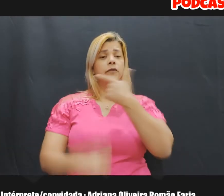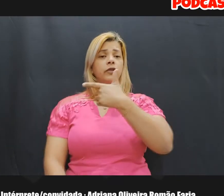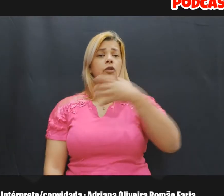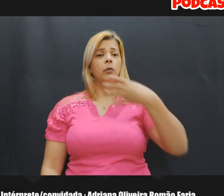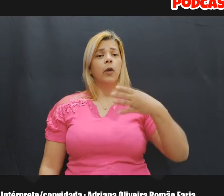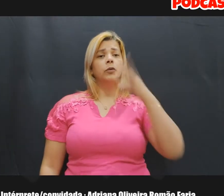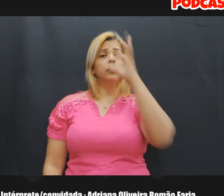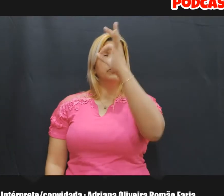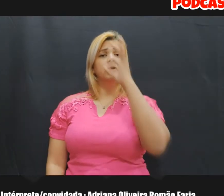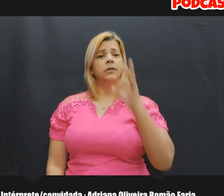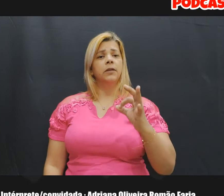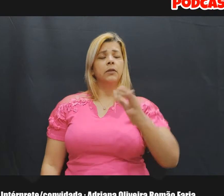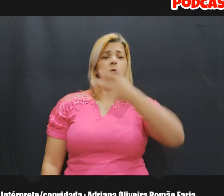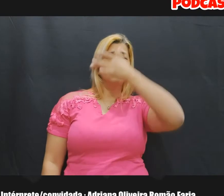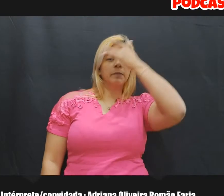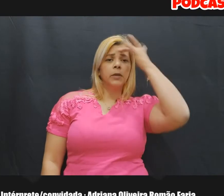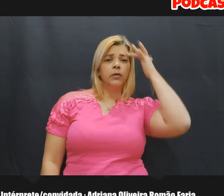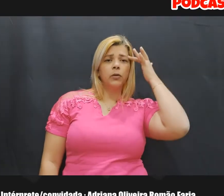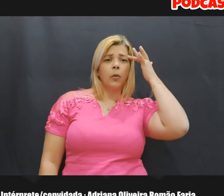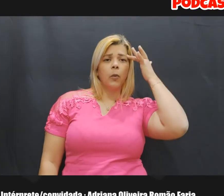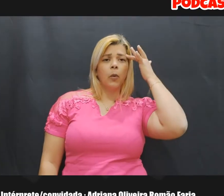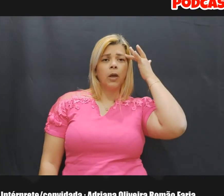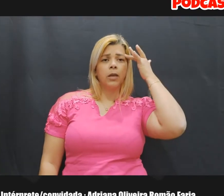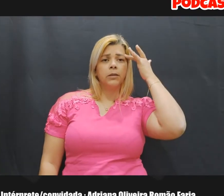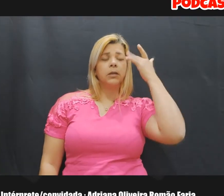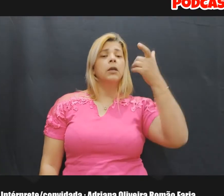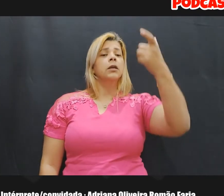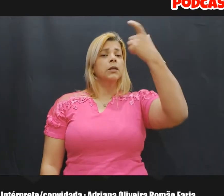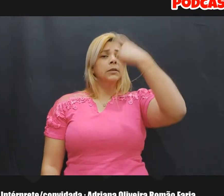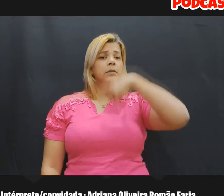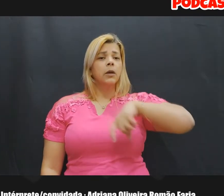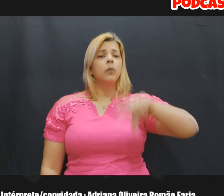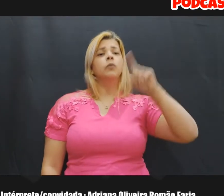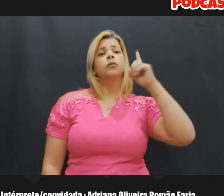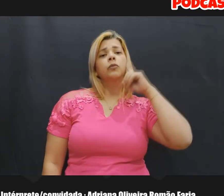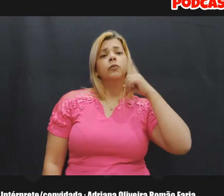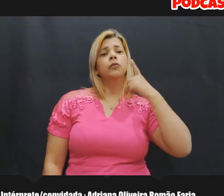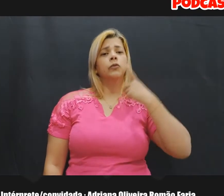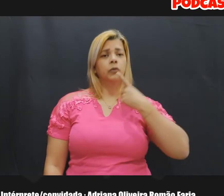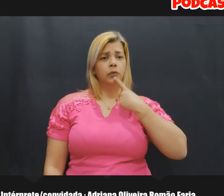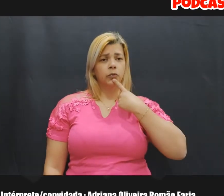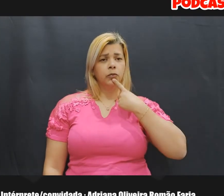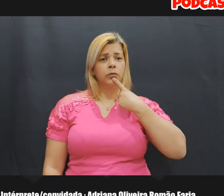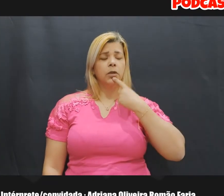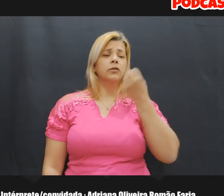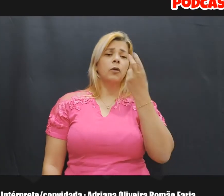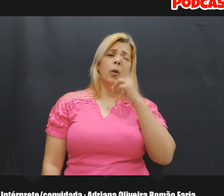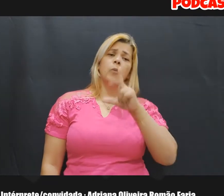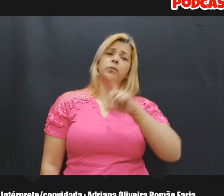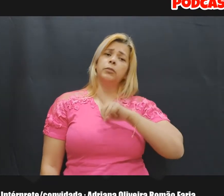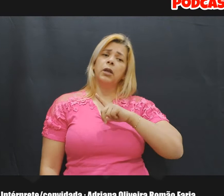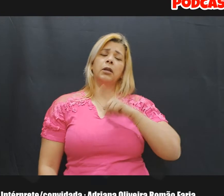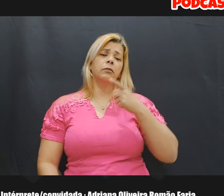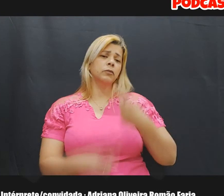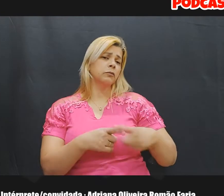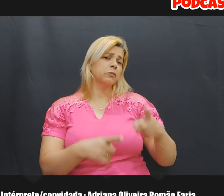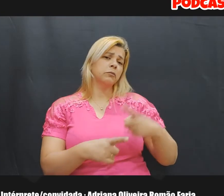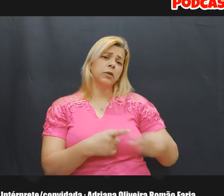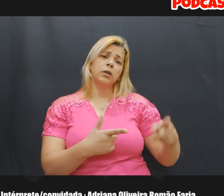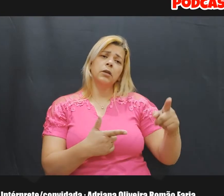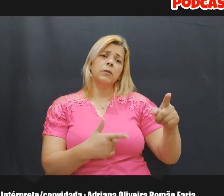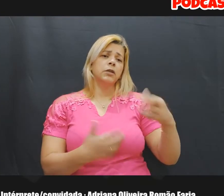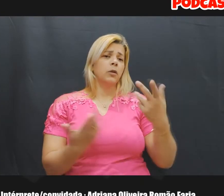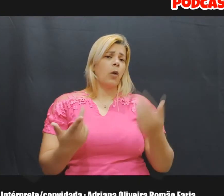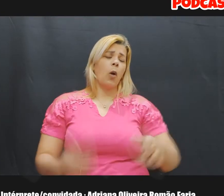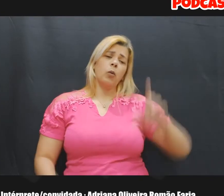da população brasileira são pessoas que têm alguma dificuldade, né? Seja ela grave ou seja ela